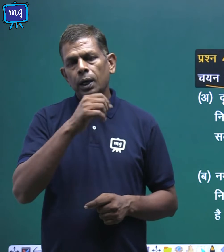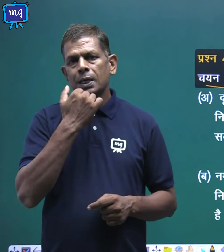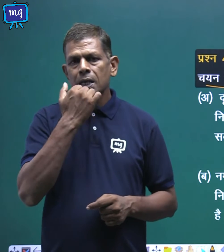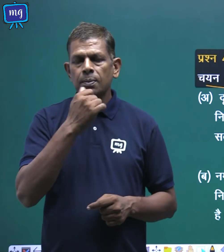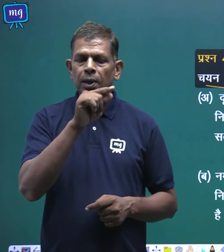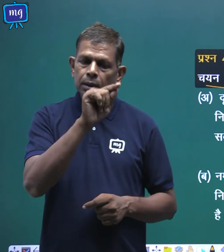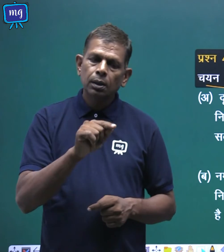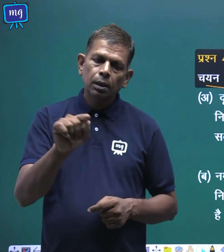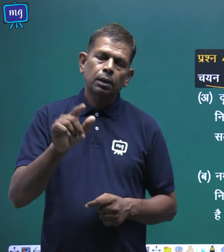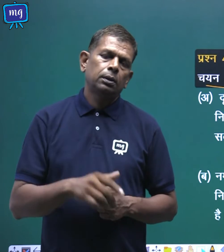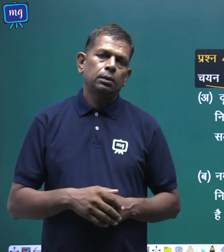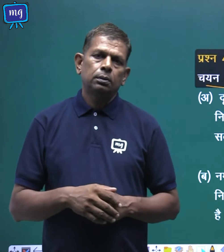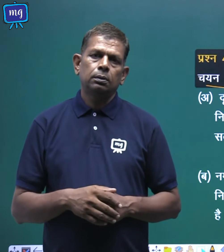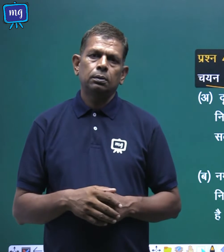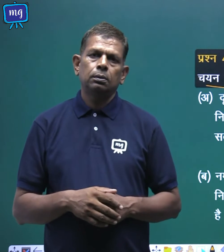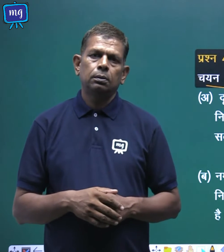पर।